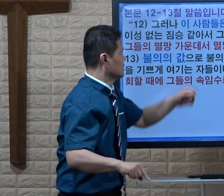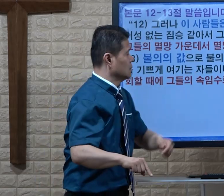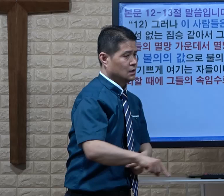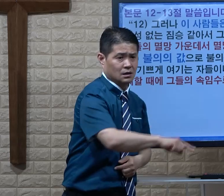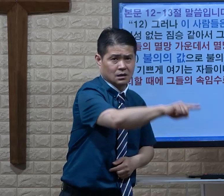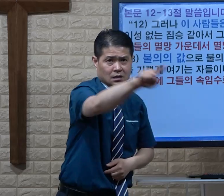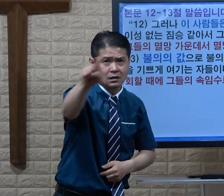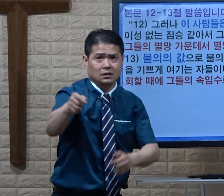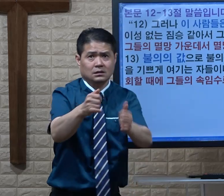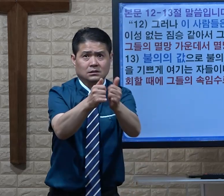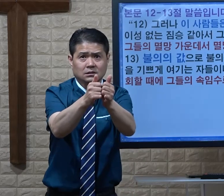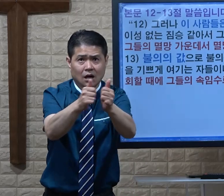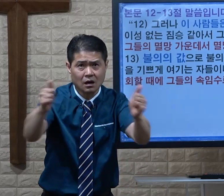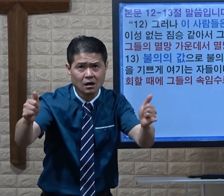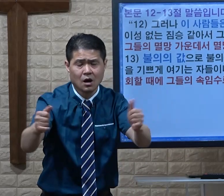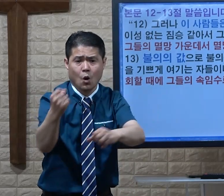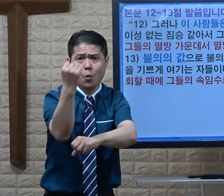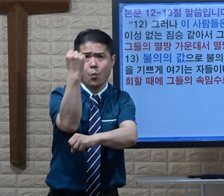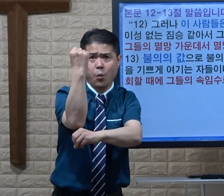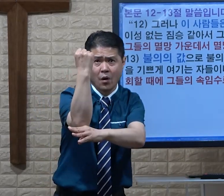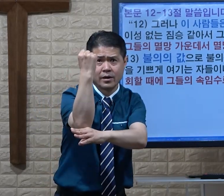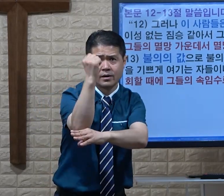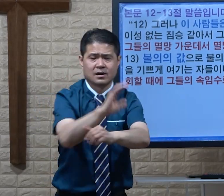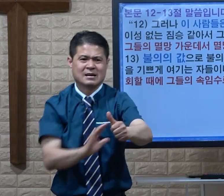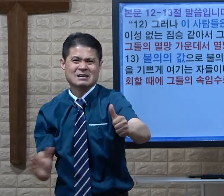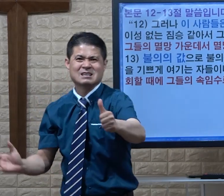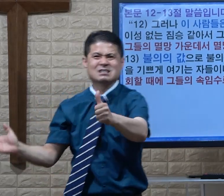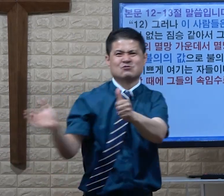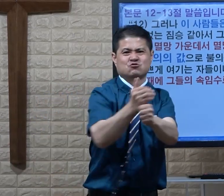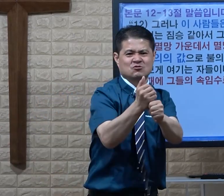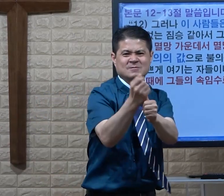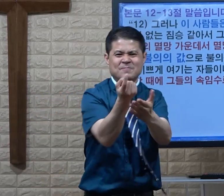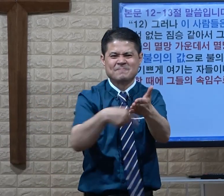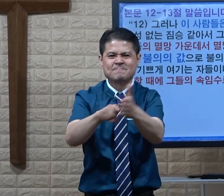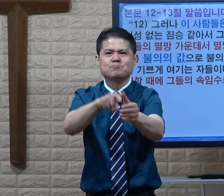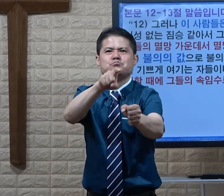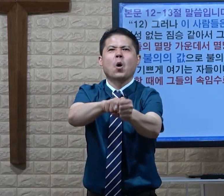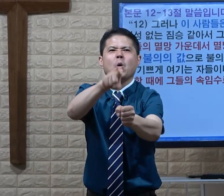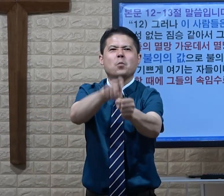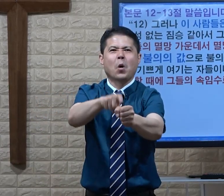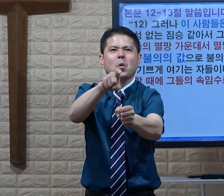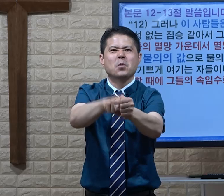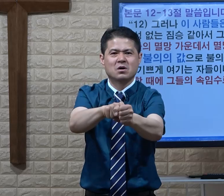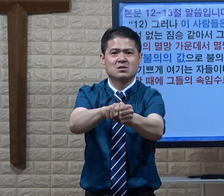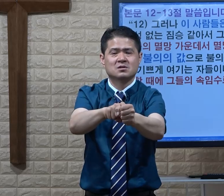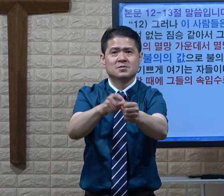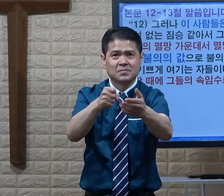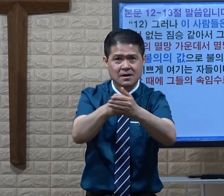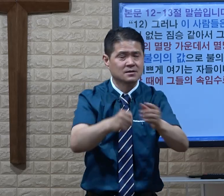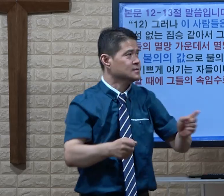12절 그러나 이 사람들은 본래 잡혀 죽기 위하여